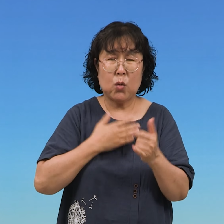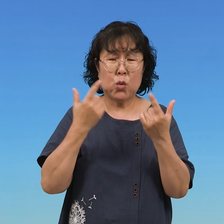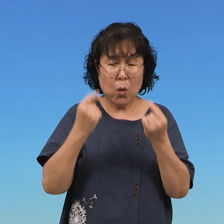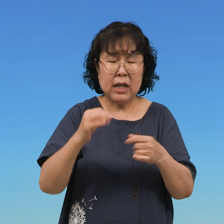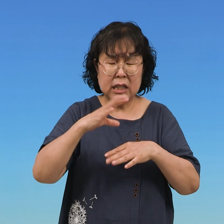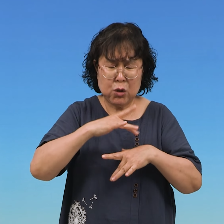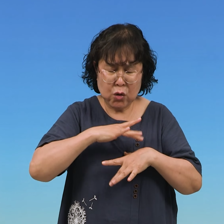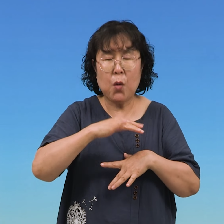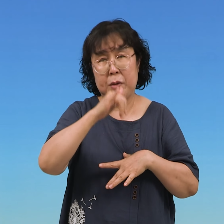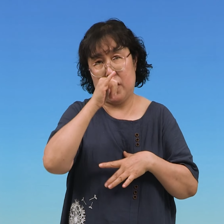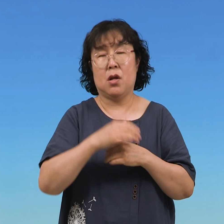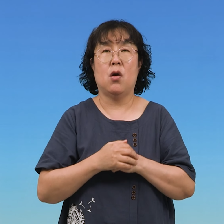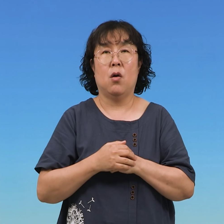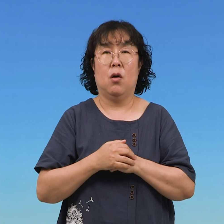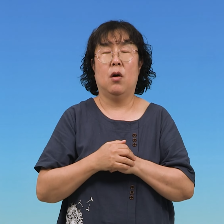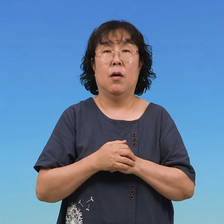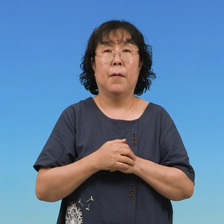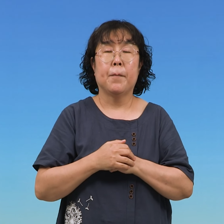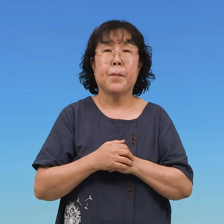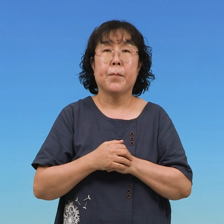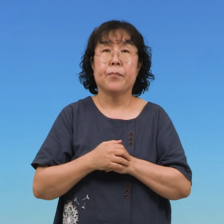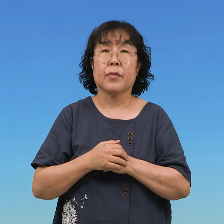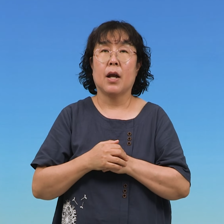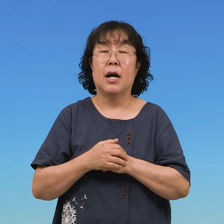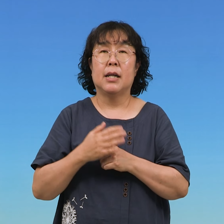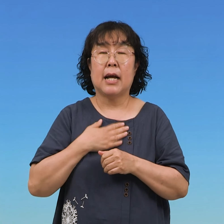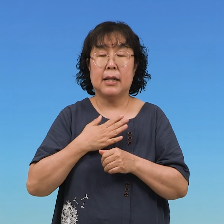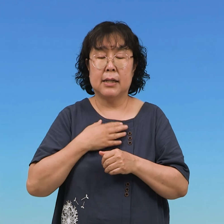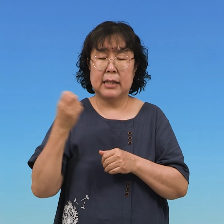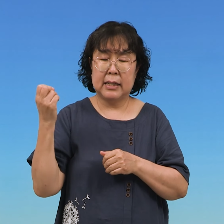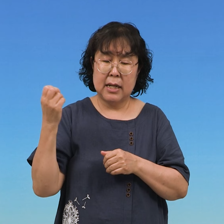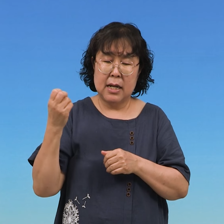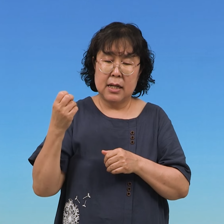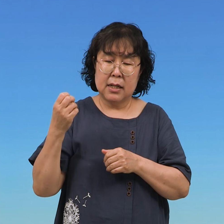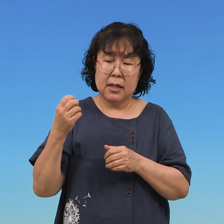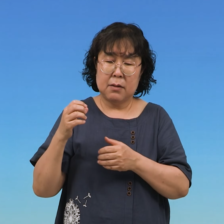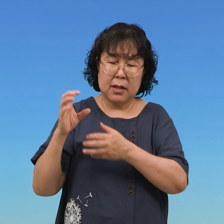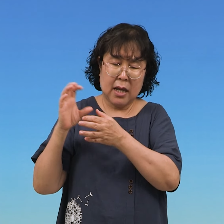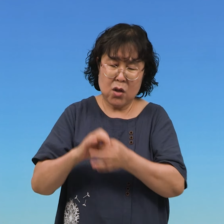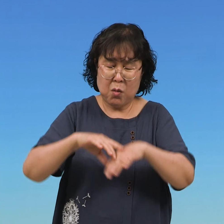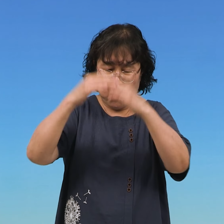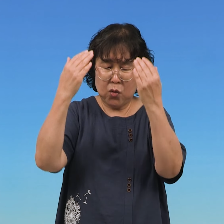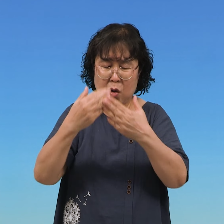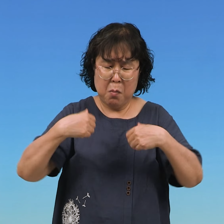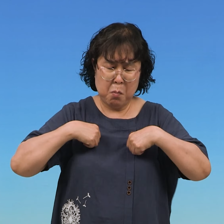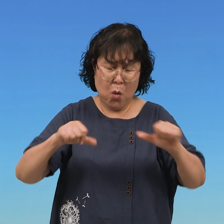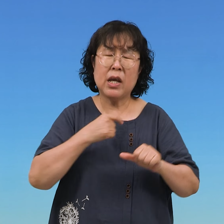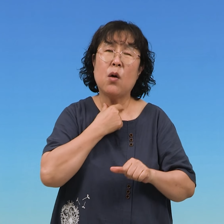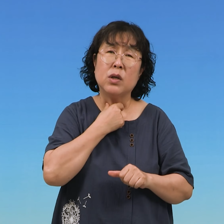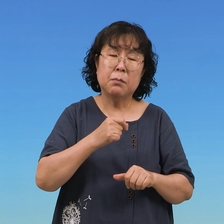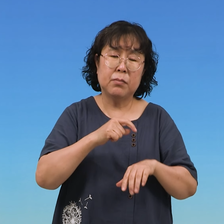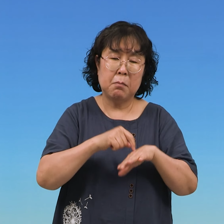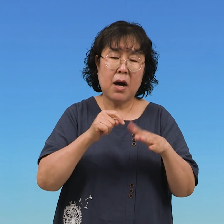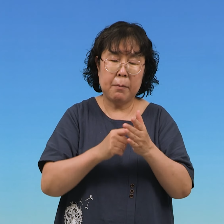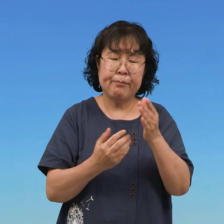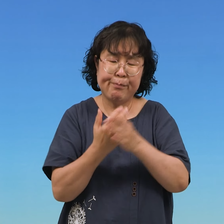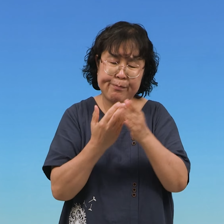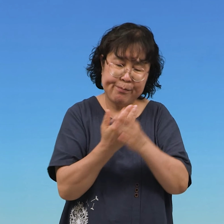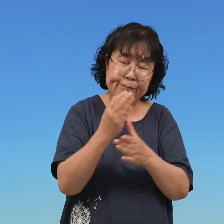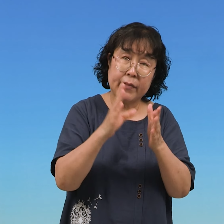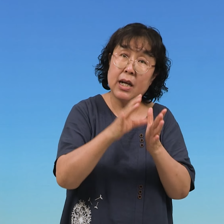못합니다. 자주자주 두려움에 빠집니다. 자주자주 모든 걸 내려놓고 싶을 정도로 무거운 짐으로